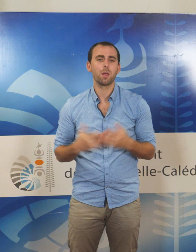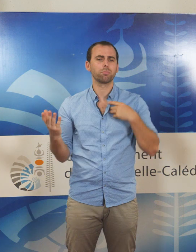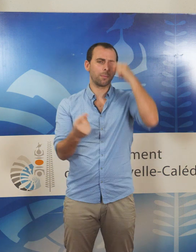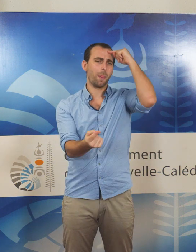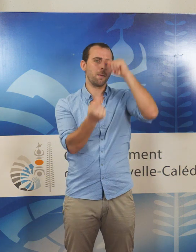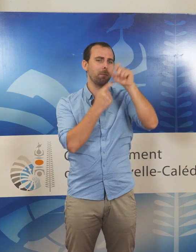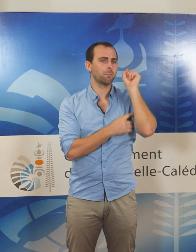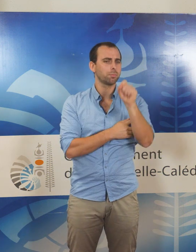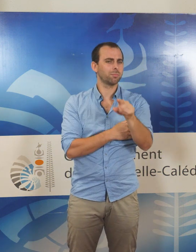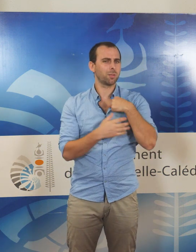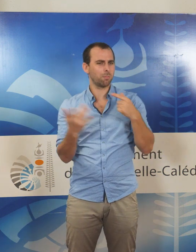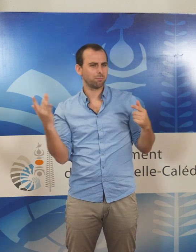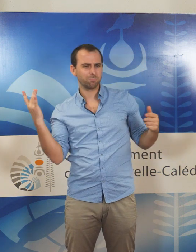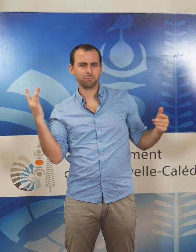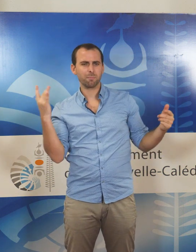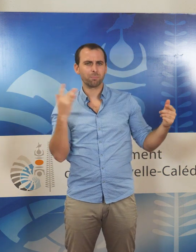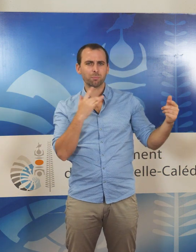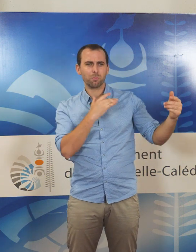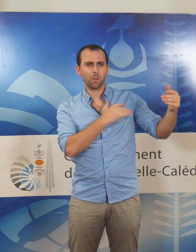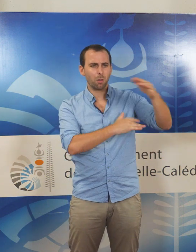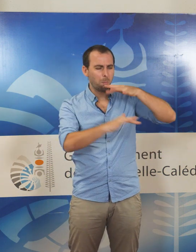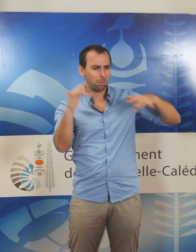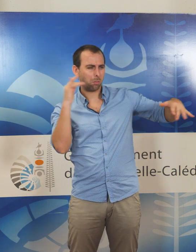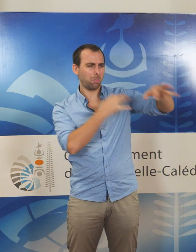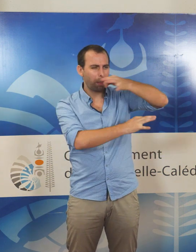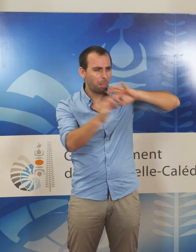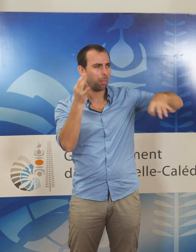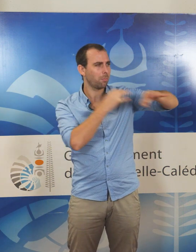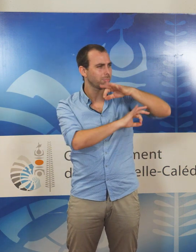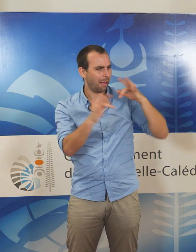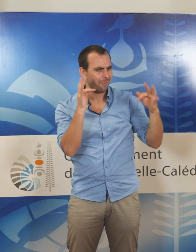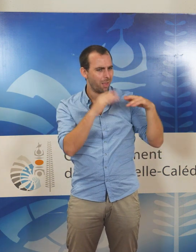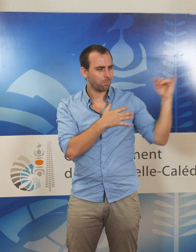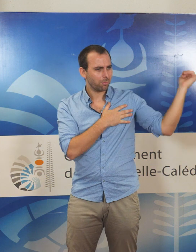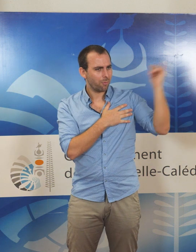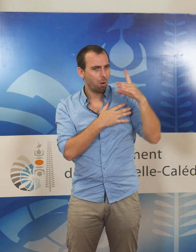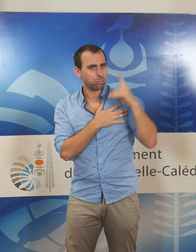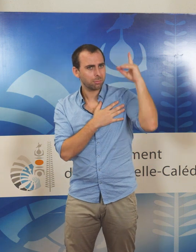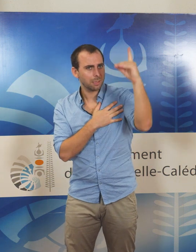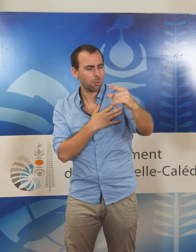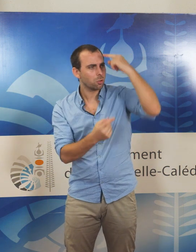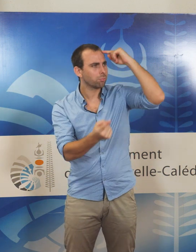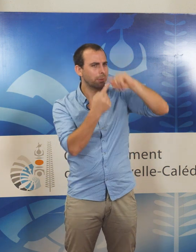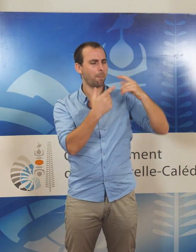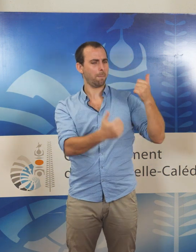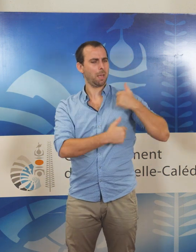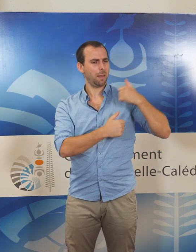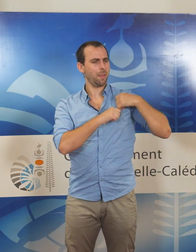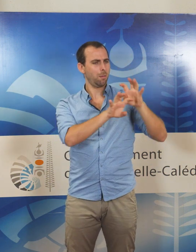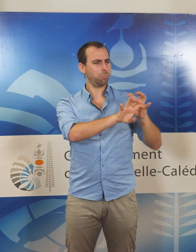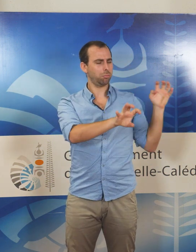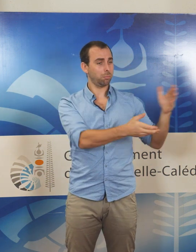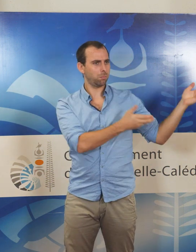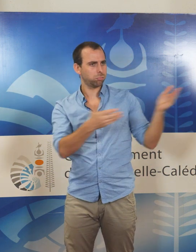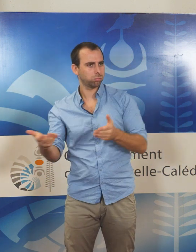douter, la polémique qui est née sur le vol qui doit arriver dimanche et qui doit transporter des militaires. Alors vous allez me dire que